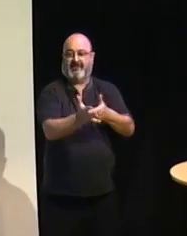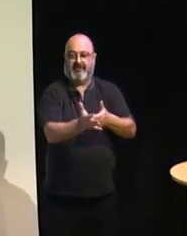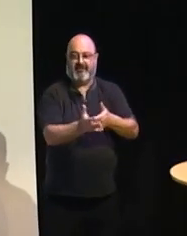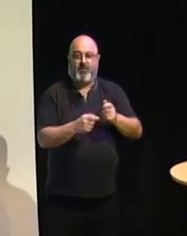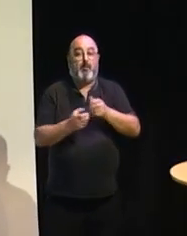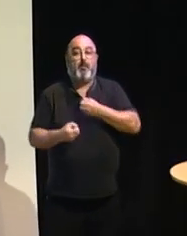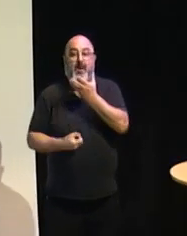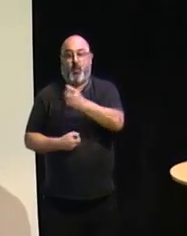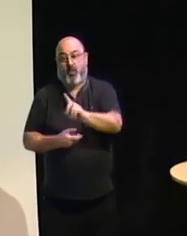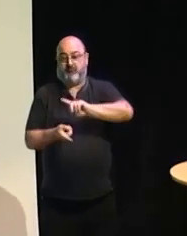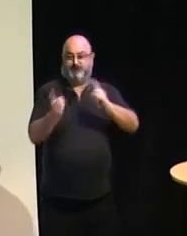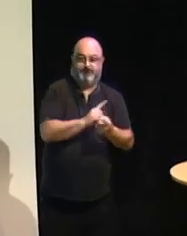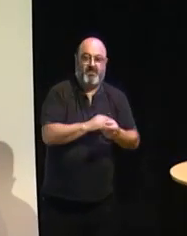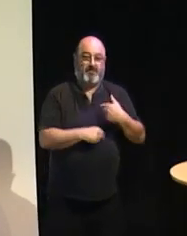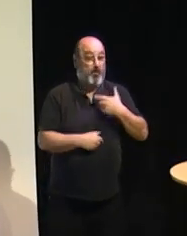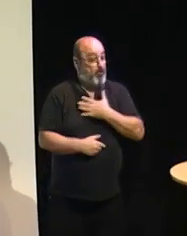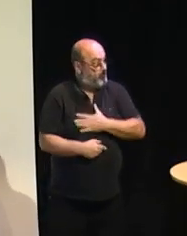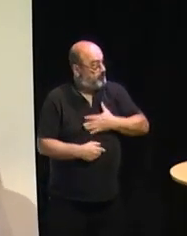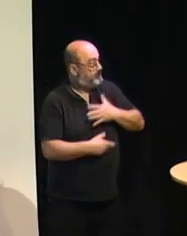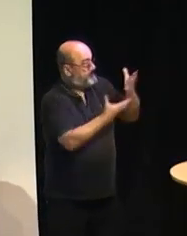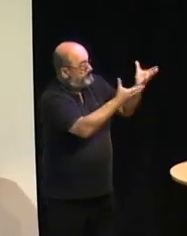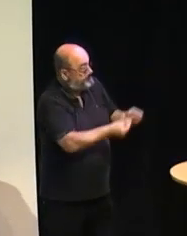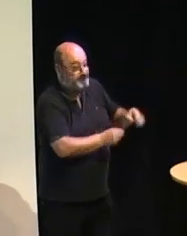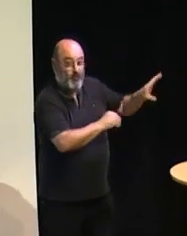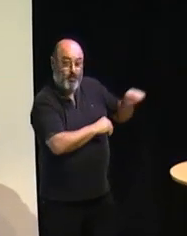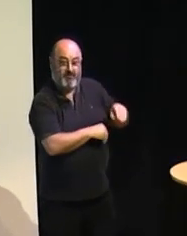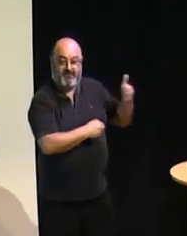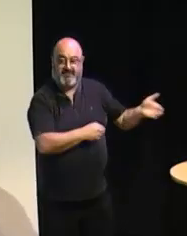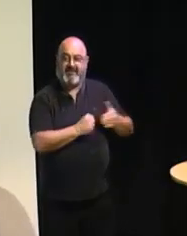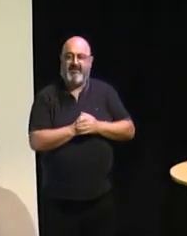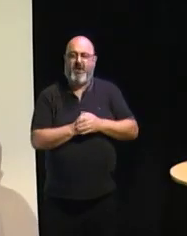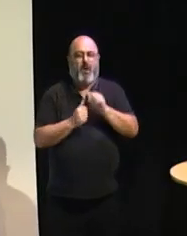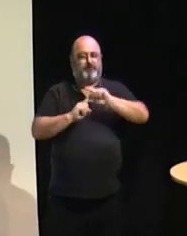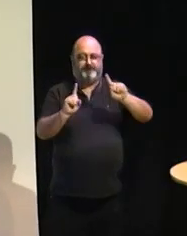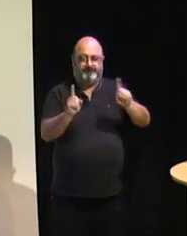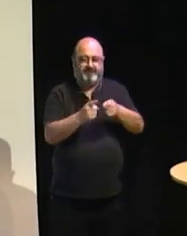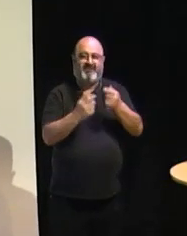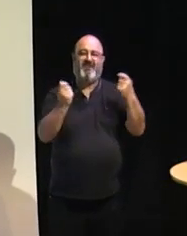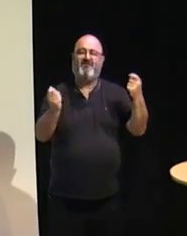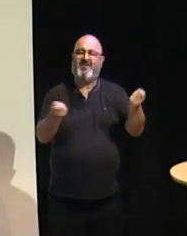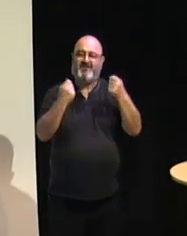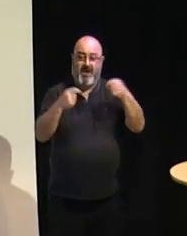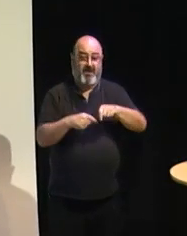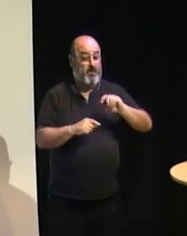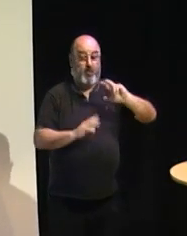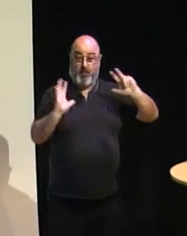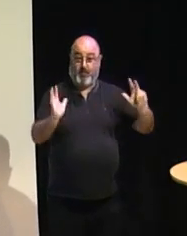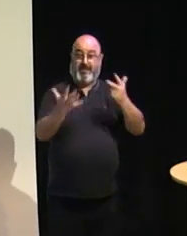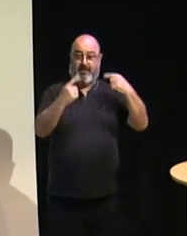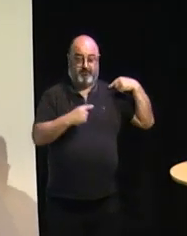donc, on est vraiment heureuse de le recevoir aujourd'hui. Un tout petit mot sur le festival. Donc, c'est sa 8e édition. Il est organisé